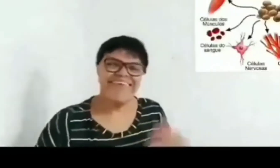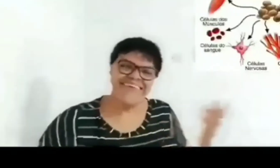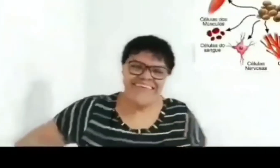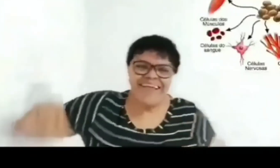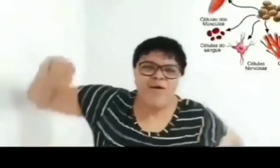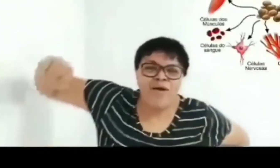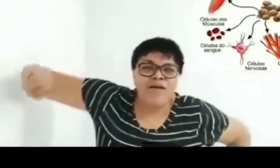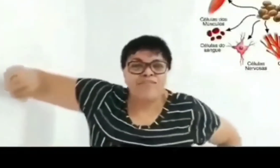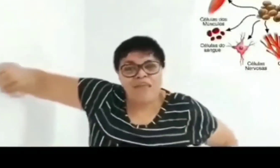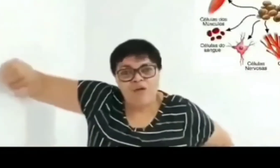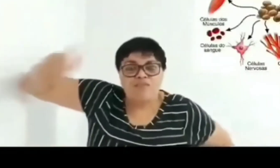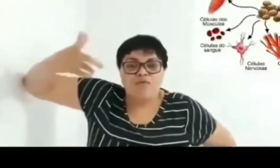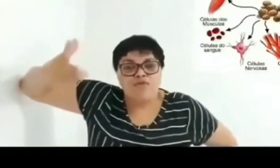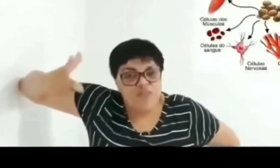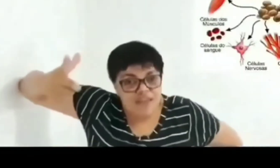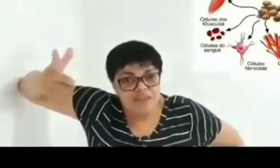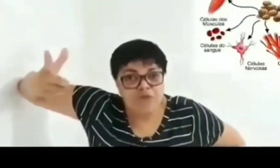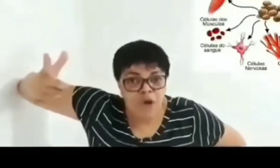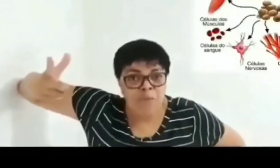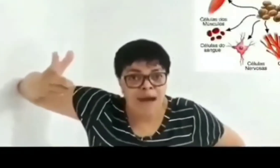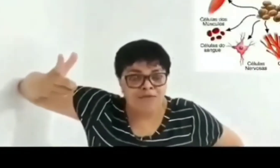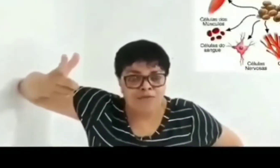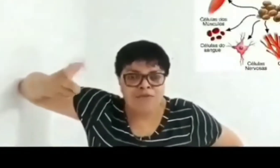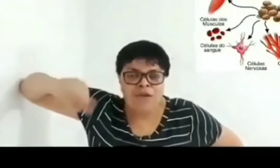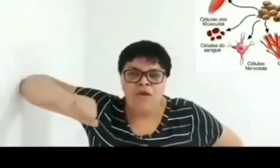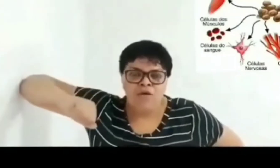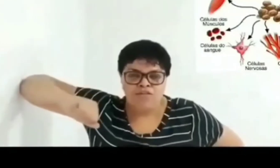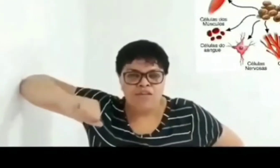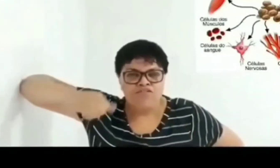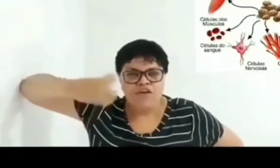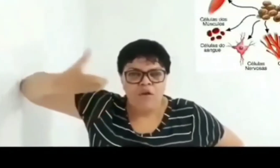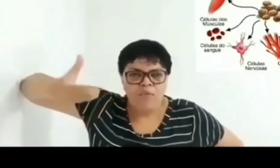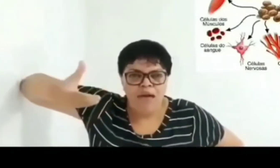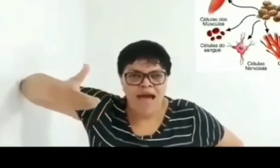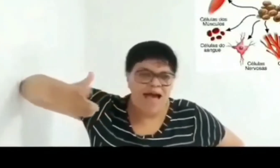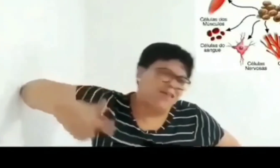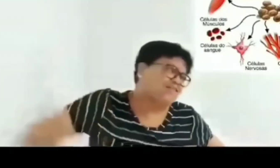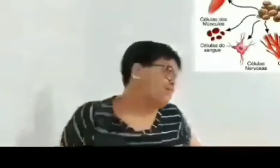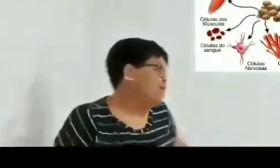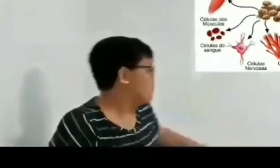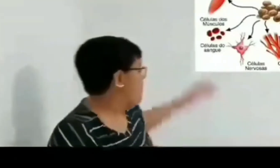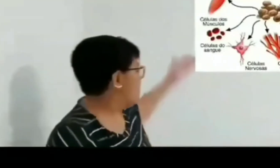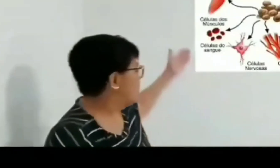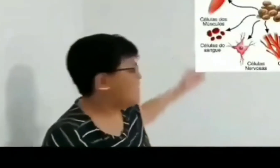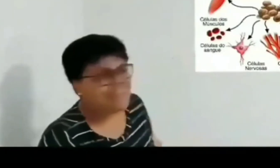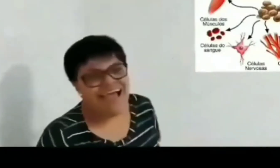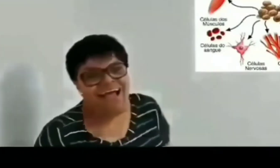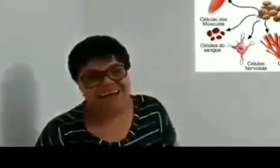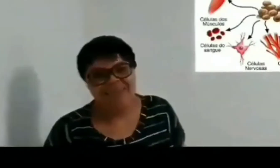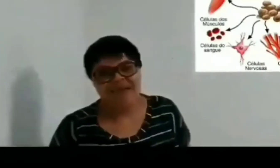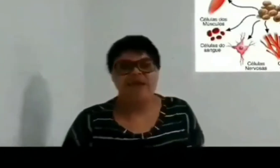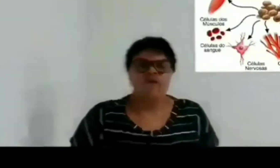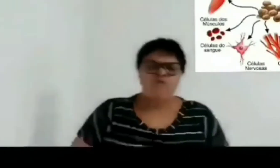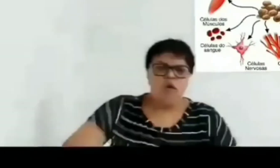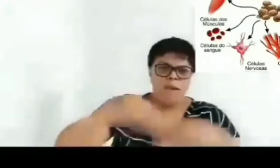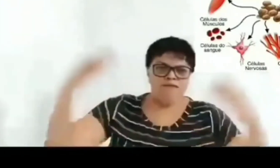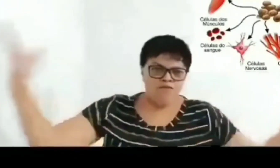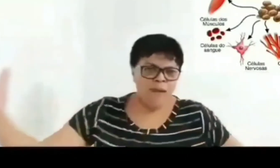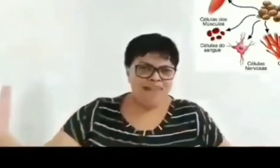gente? Que legal. Células com diferentes formatos, ou seja, globulares, forma achatada, formato